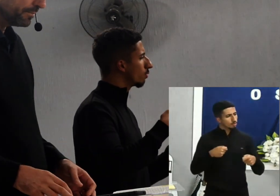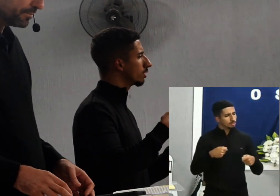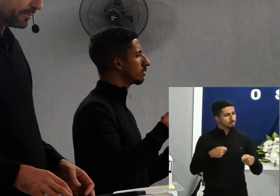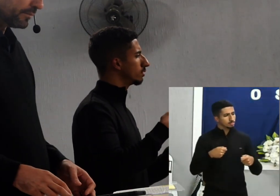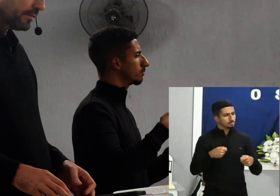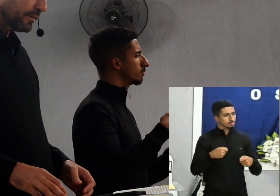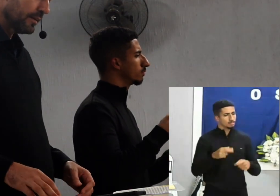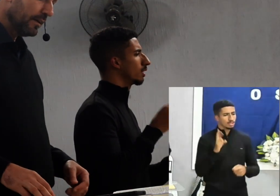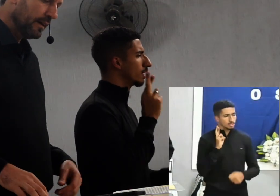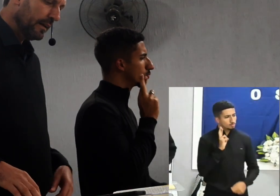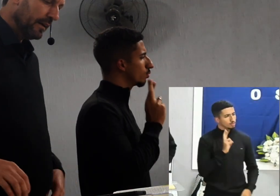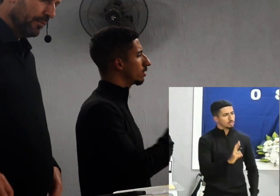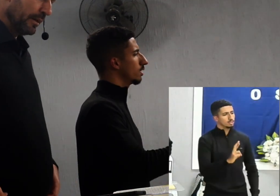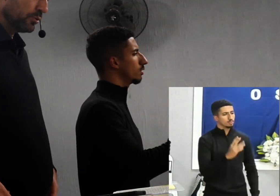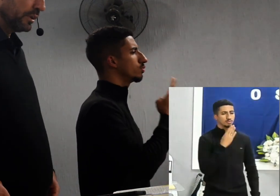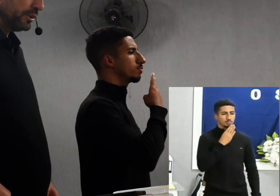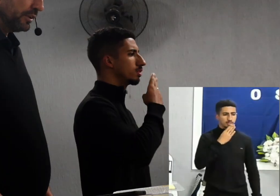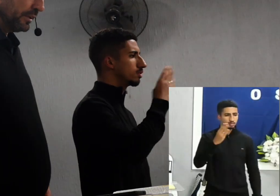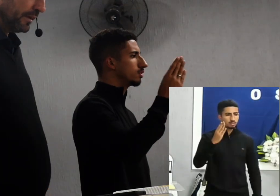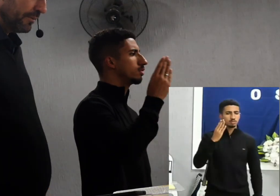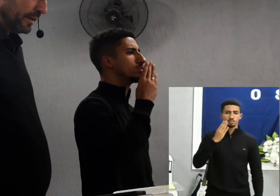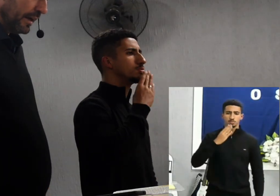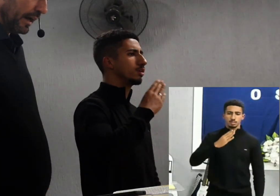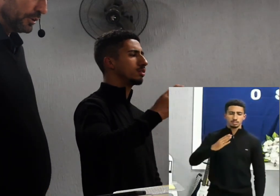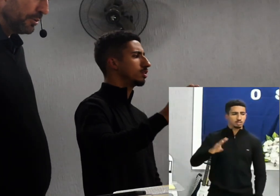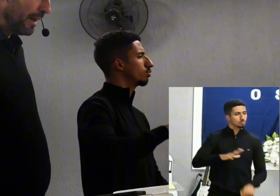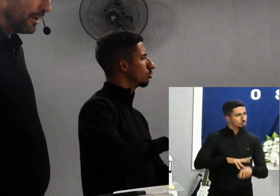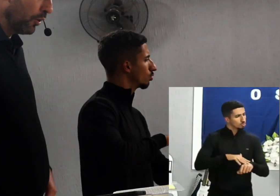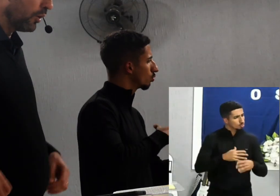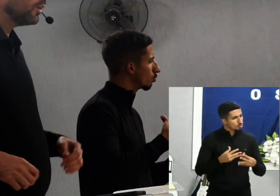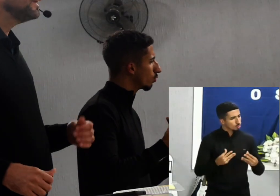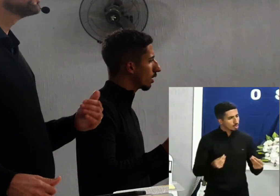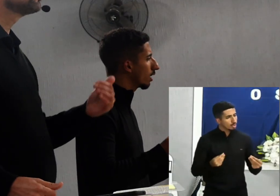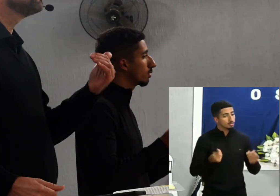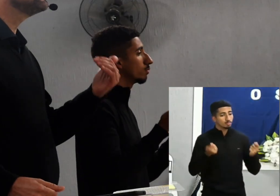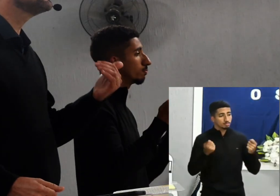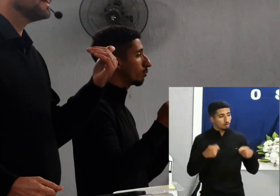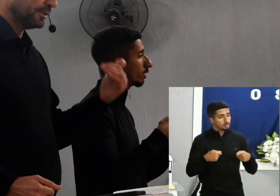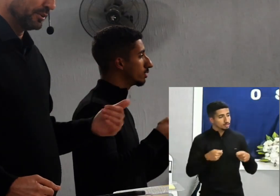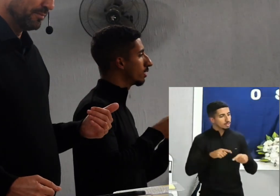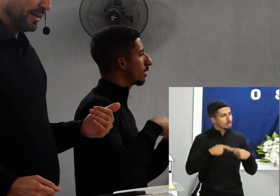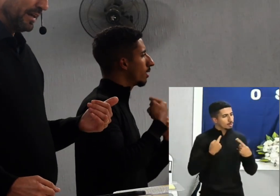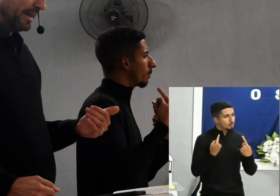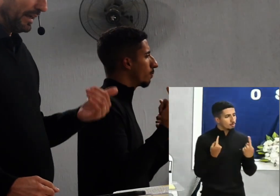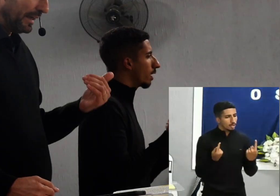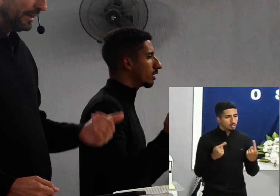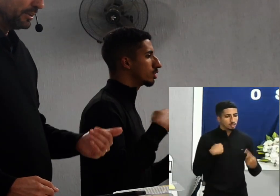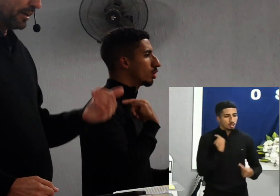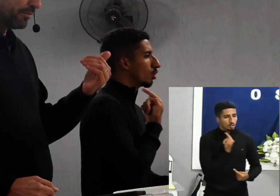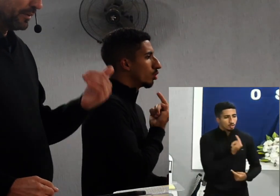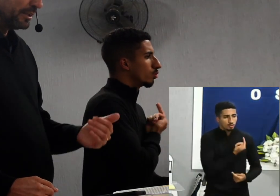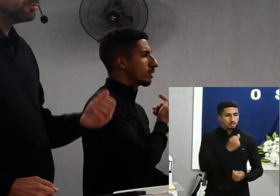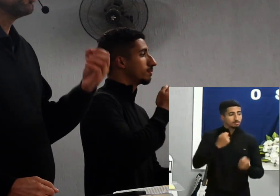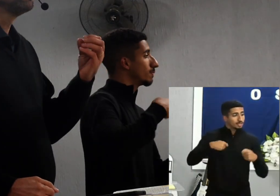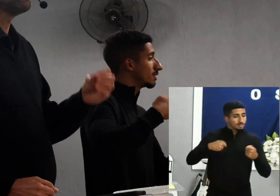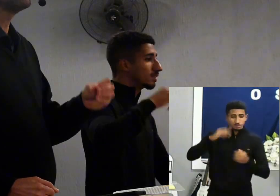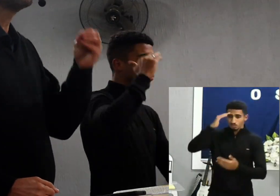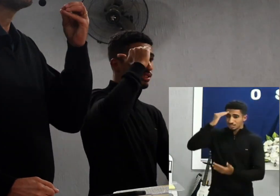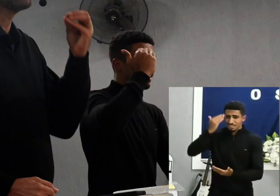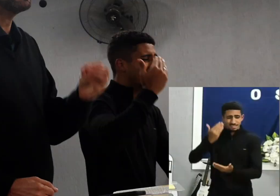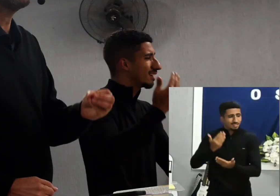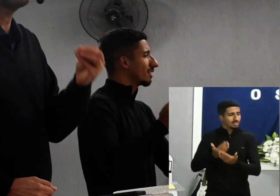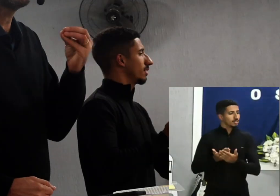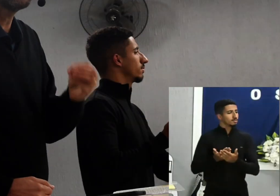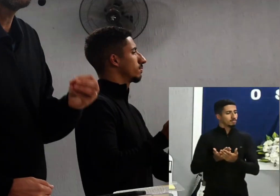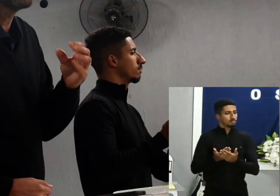aqui, mas o que tinha de melhor e suficiente, Ele já fez por